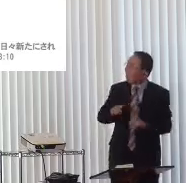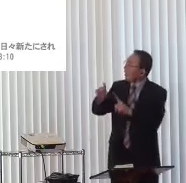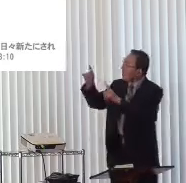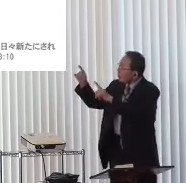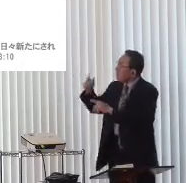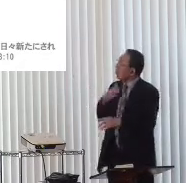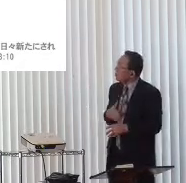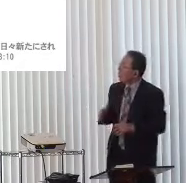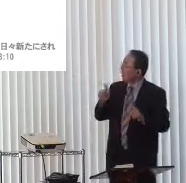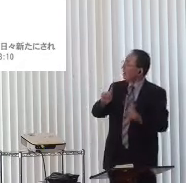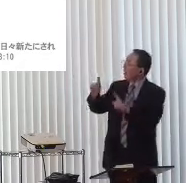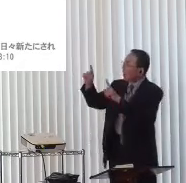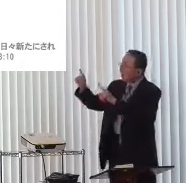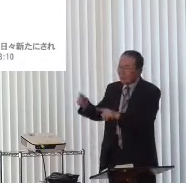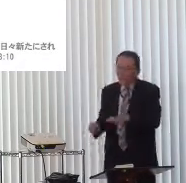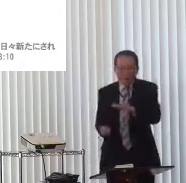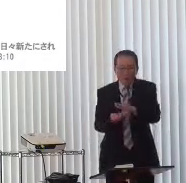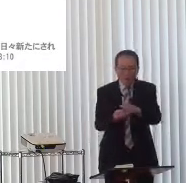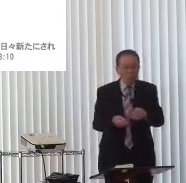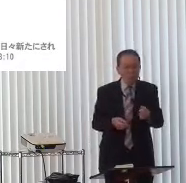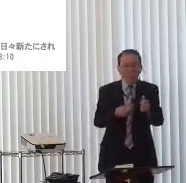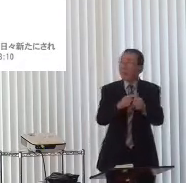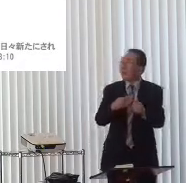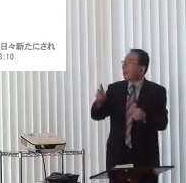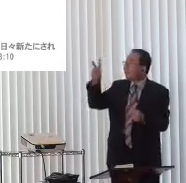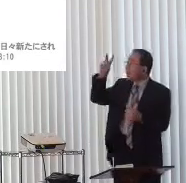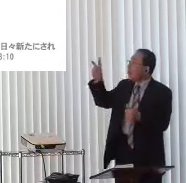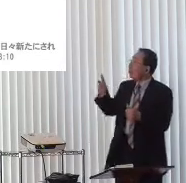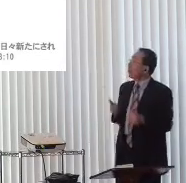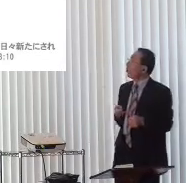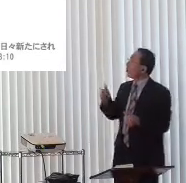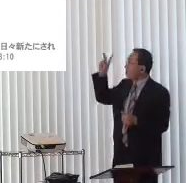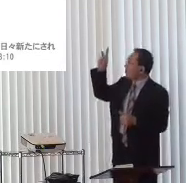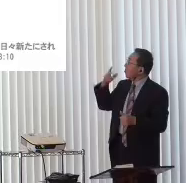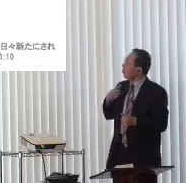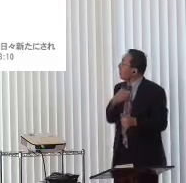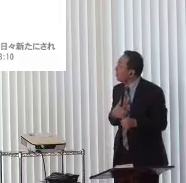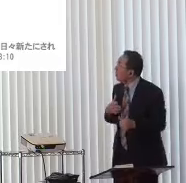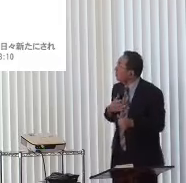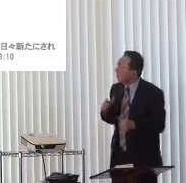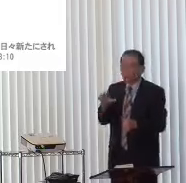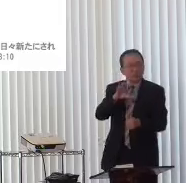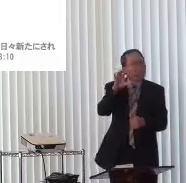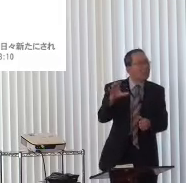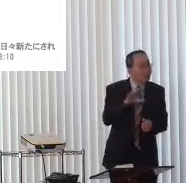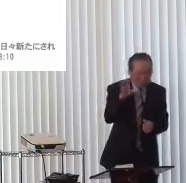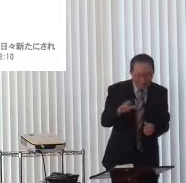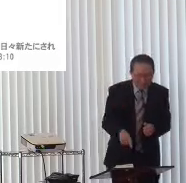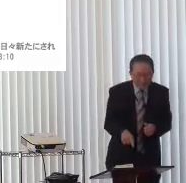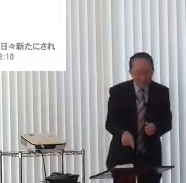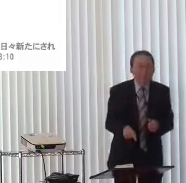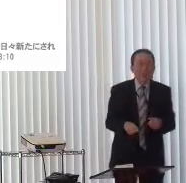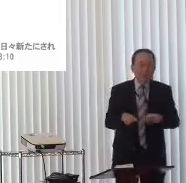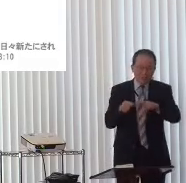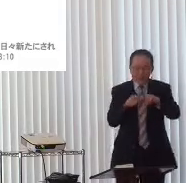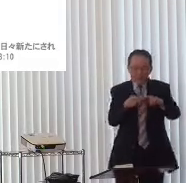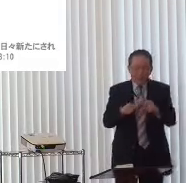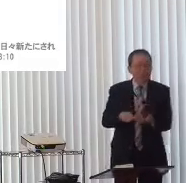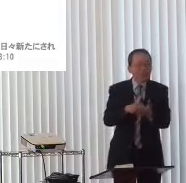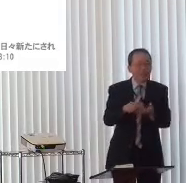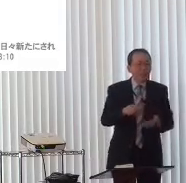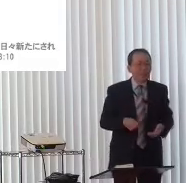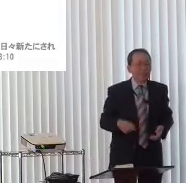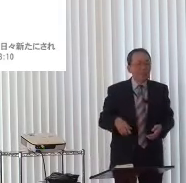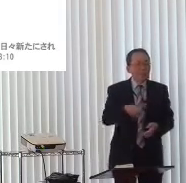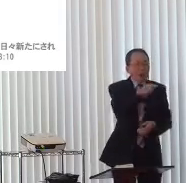ことか。パウロは神を知るということを繰り返し繰り返し述べております。特にこのコロサイ書で述べているわけですけれども、あなたはまだ神様を